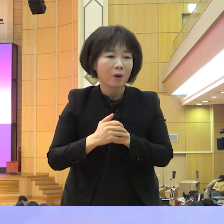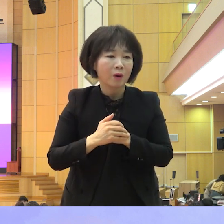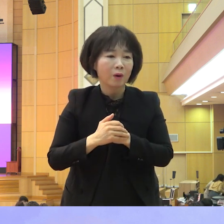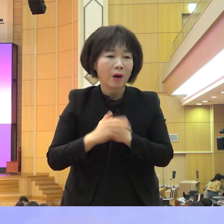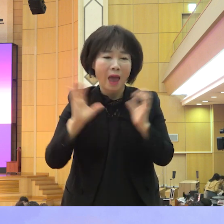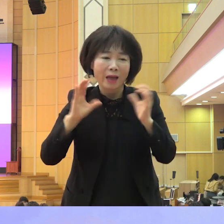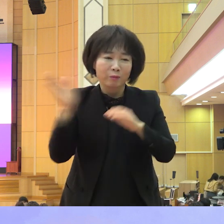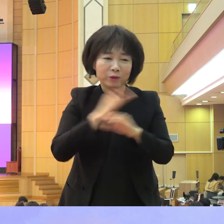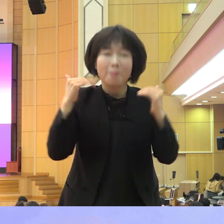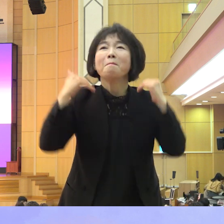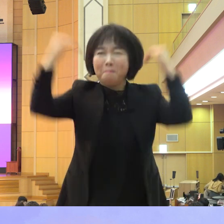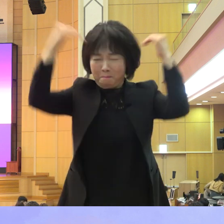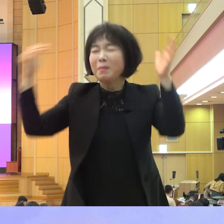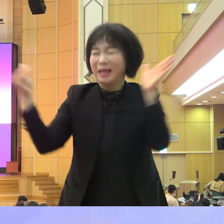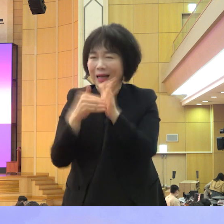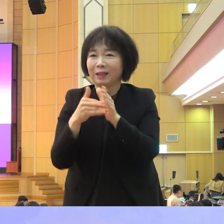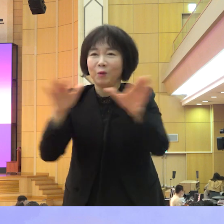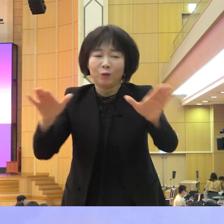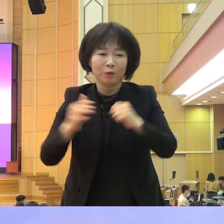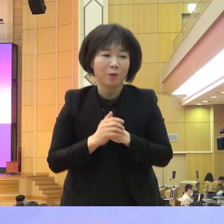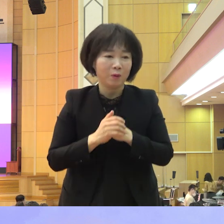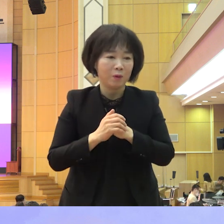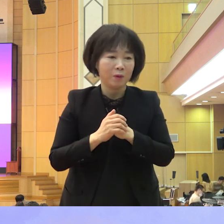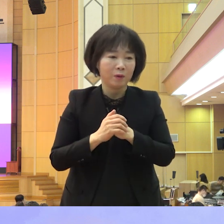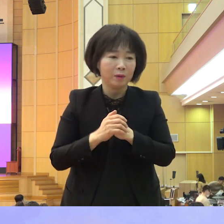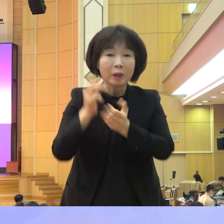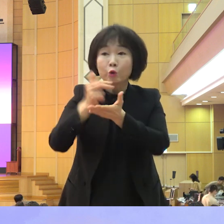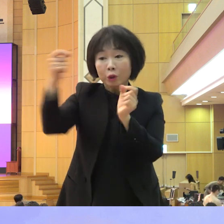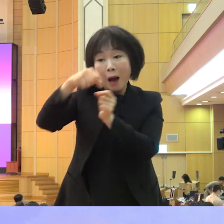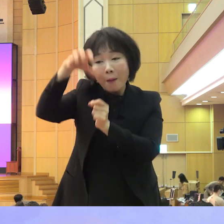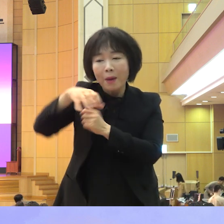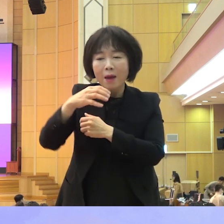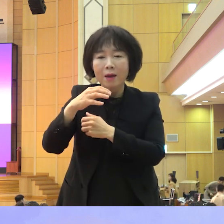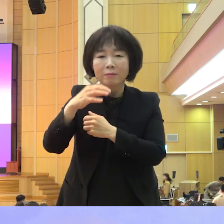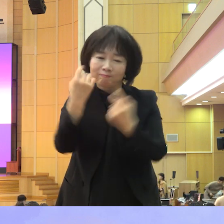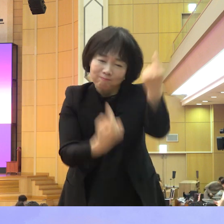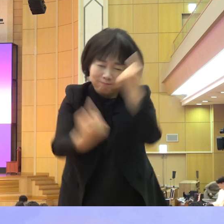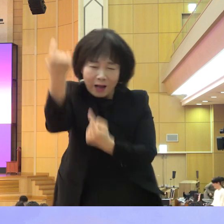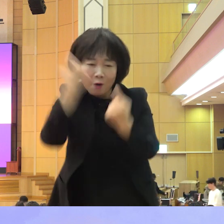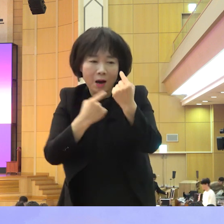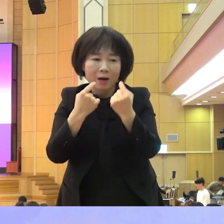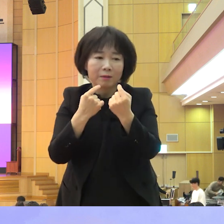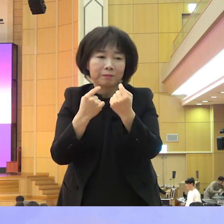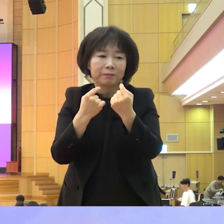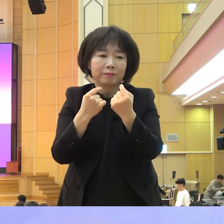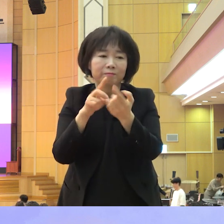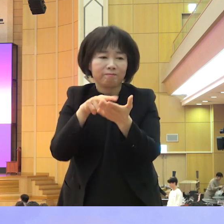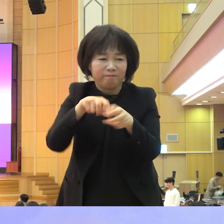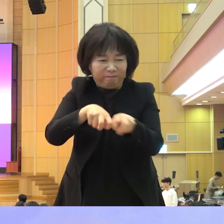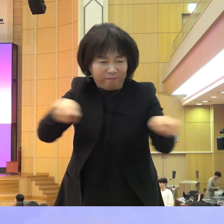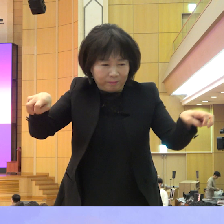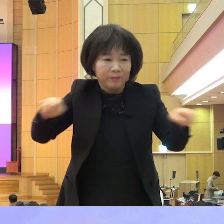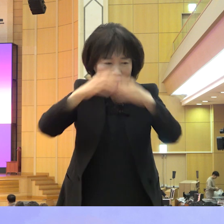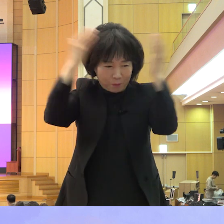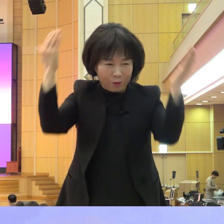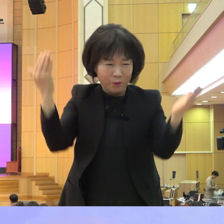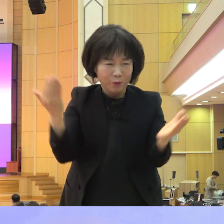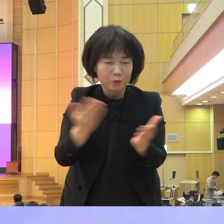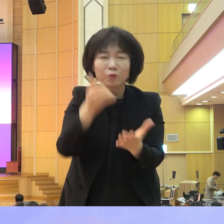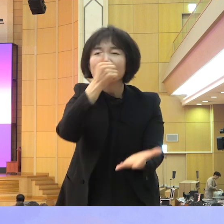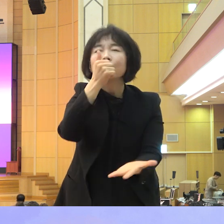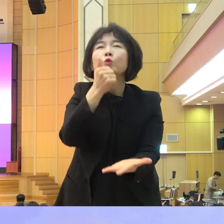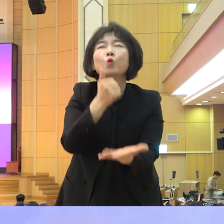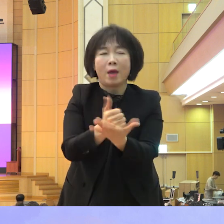유초동부터 작년에 이르기까지 주님 앞에 고개 숙여 싸우니 전자의 모든 것을 주님의 그